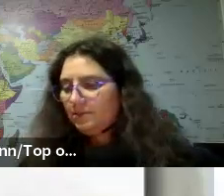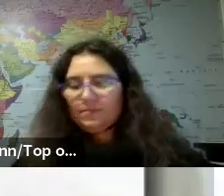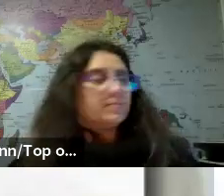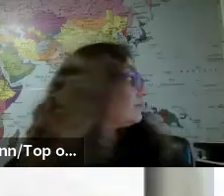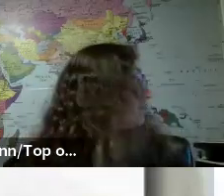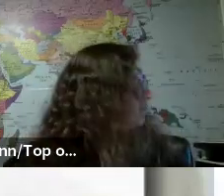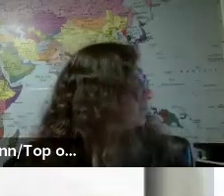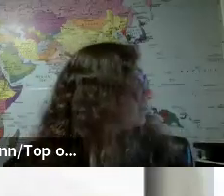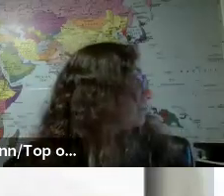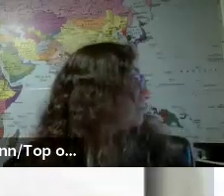Yes.